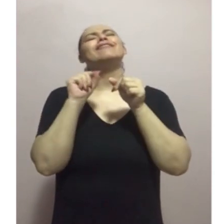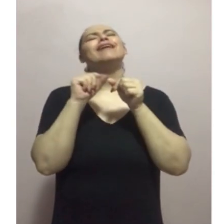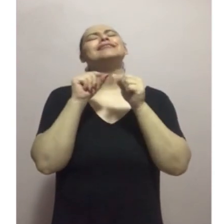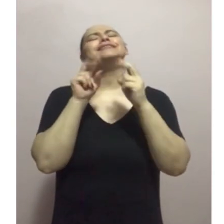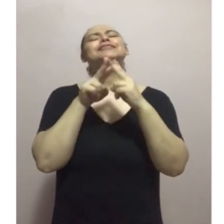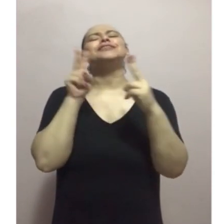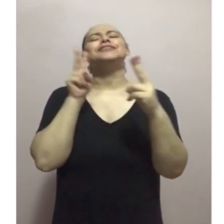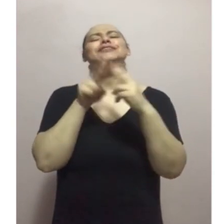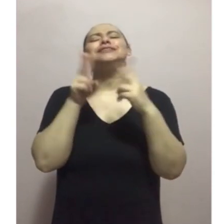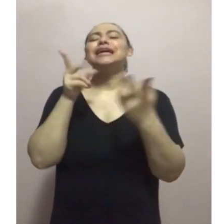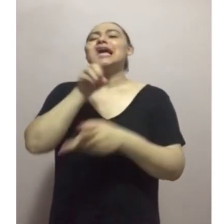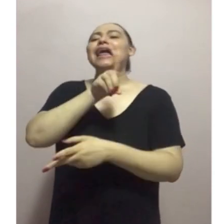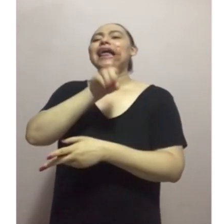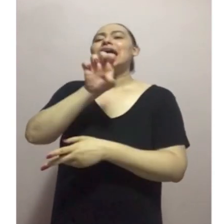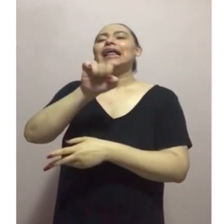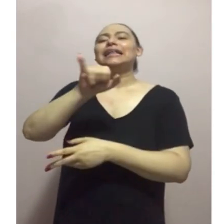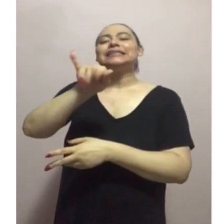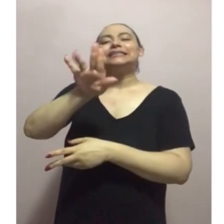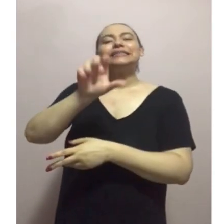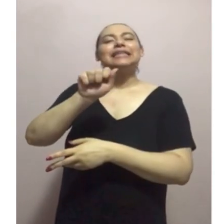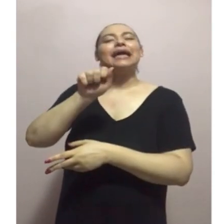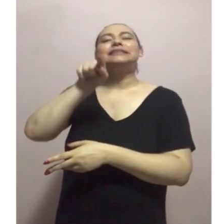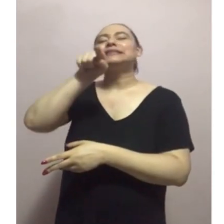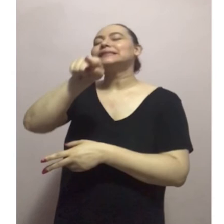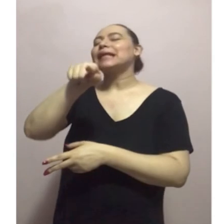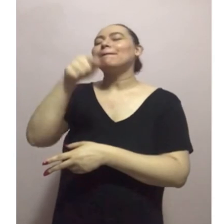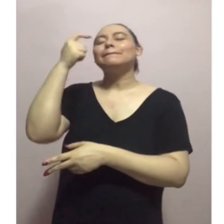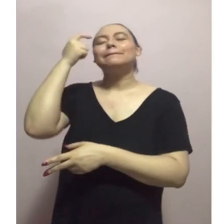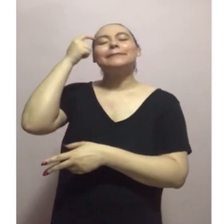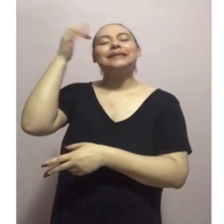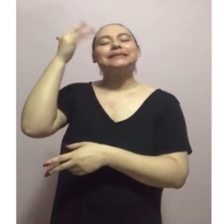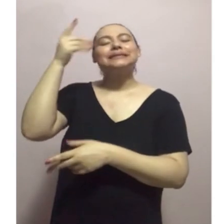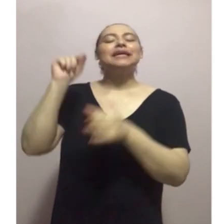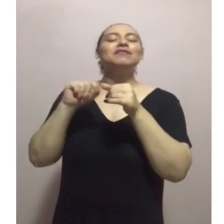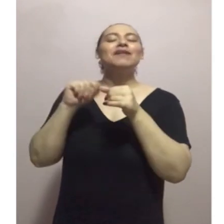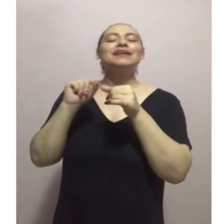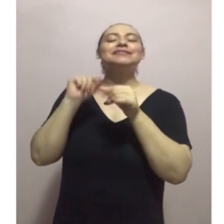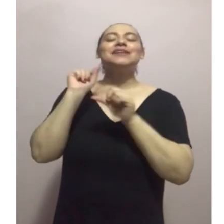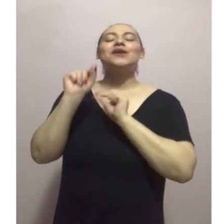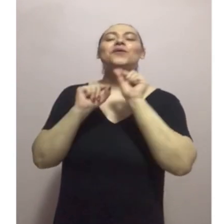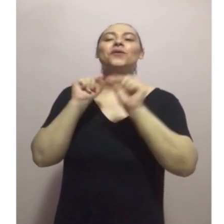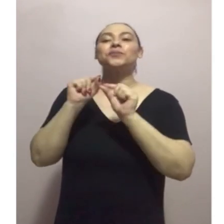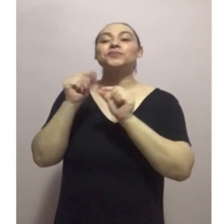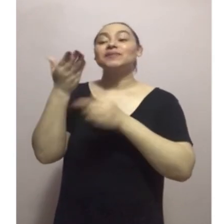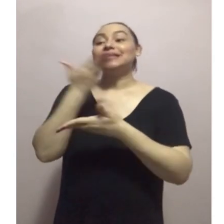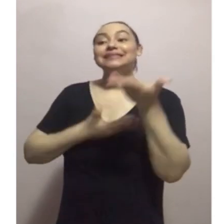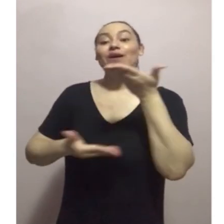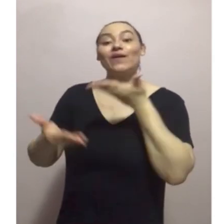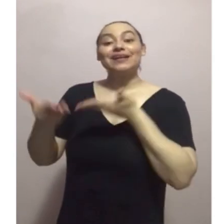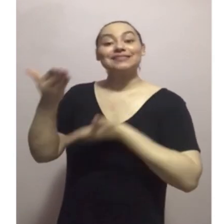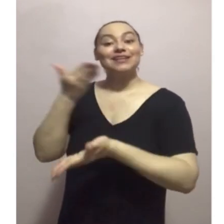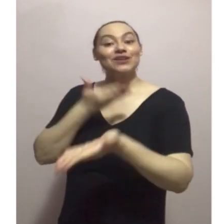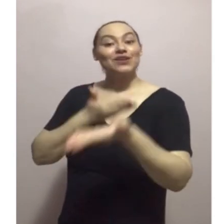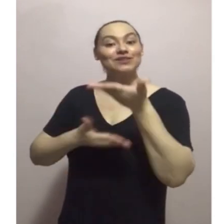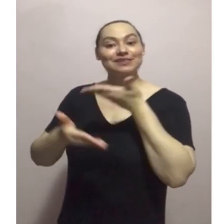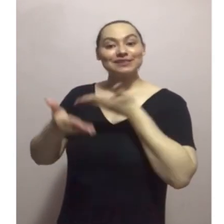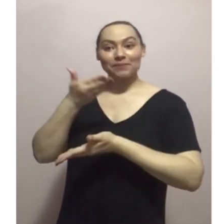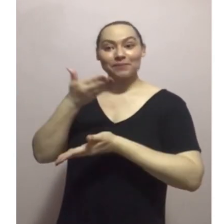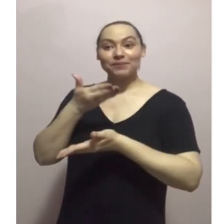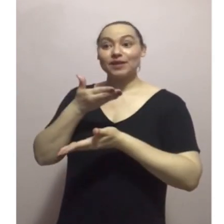negócio aí do digital? E eu, Deia, você está pensando em fazer como? Então, essa nossa troca, que